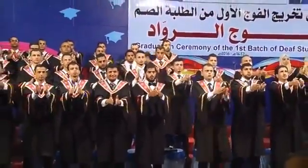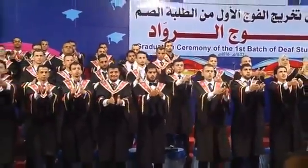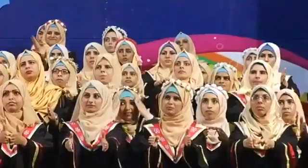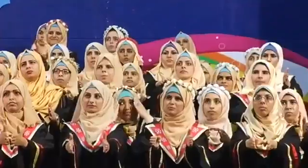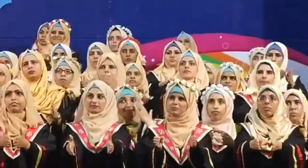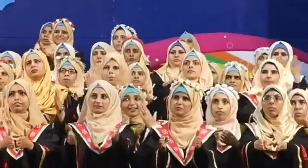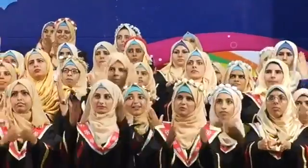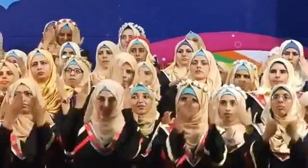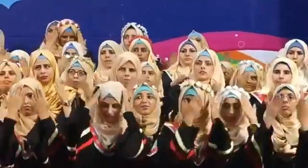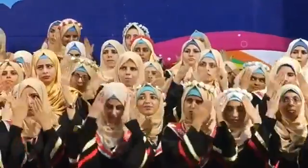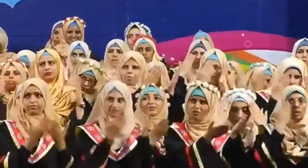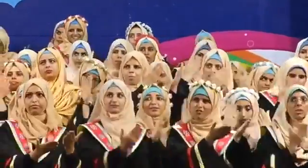لبيك جامعة